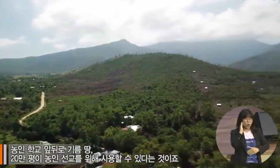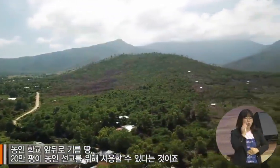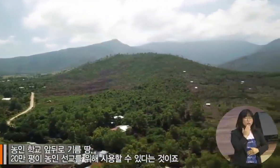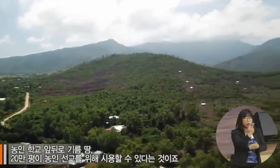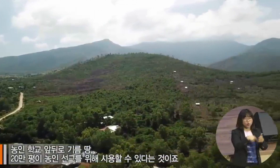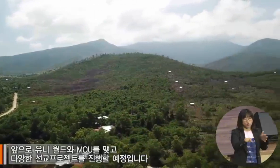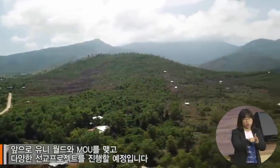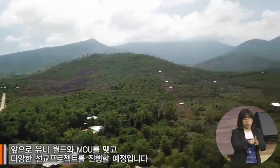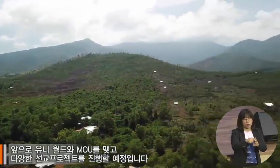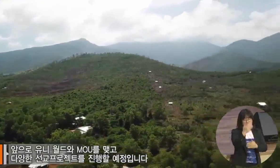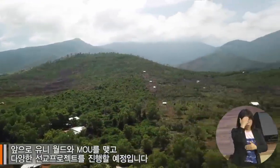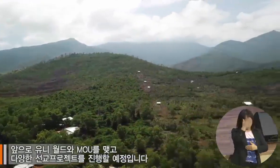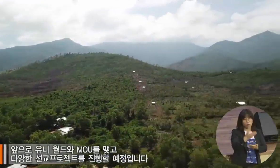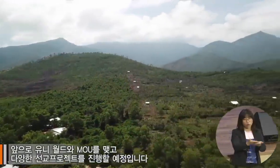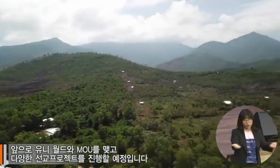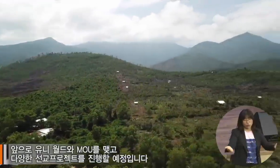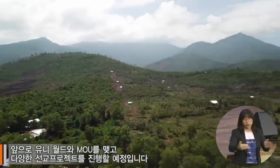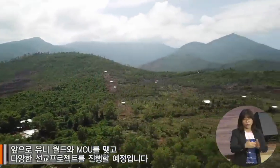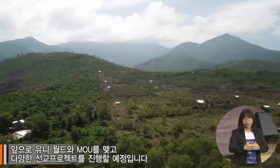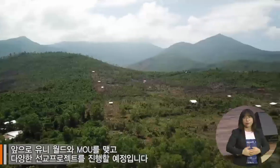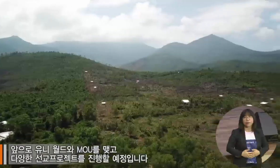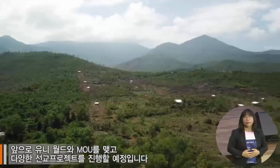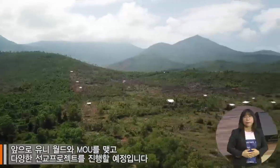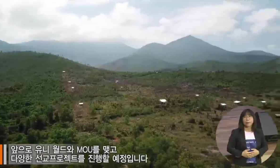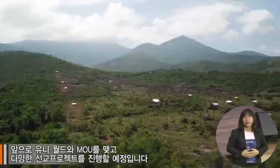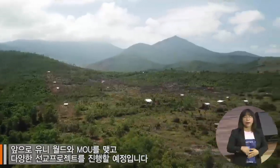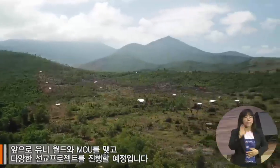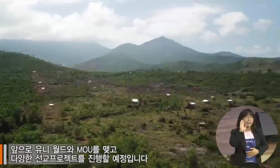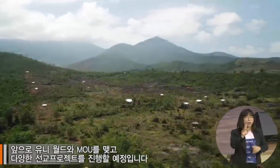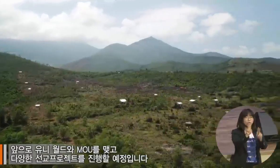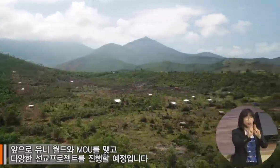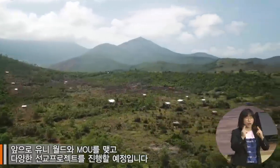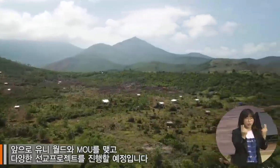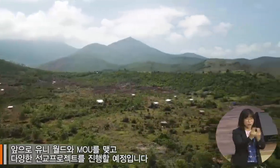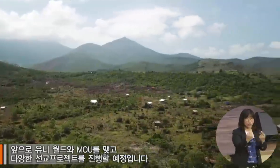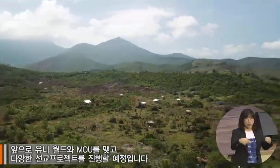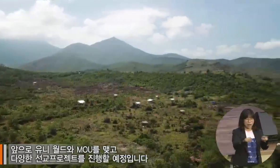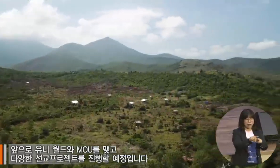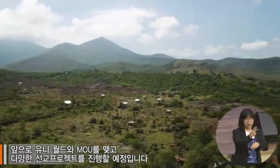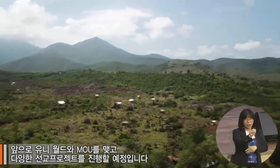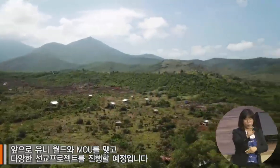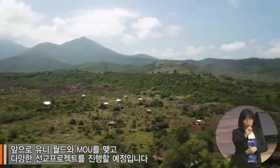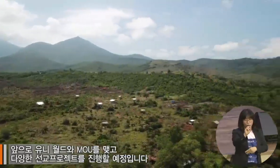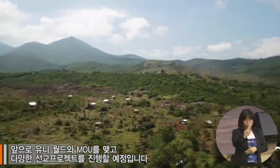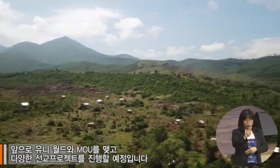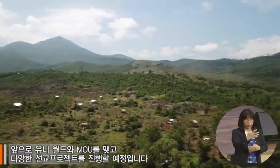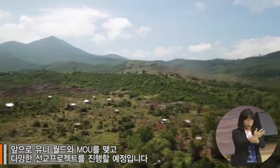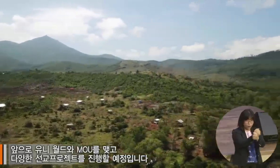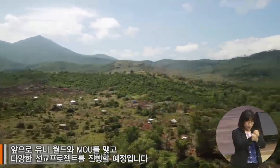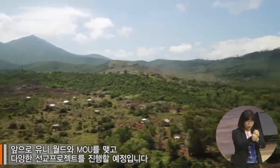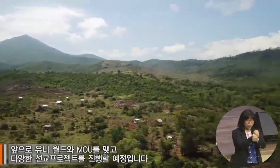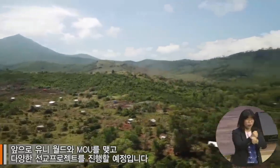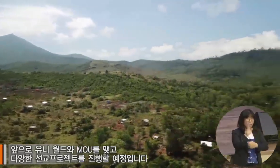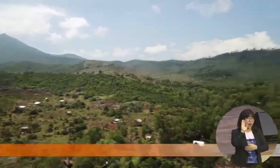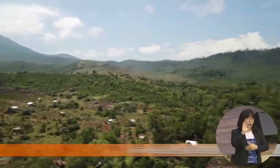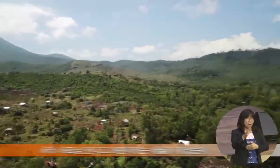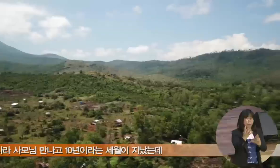것이죠. 앞으로 유니월드와 MOU를 맺고 다양한 선교 프로젝트를 진행할 예정입니다. 사라